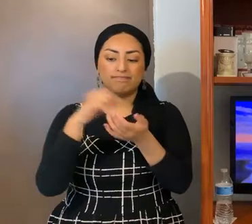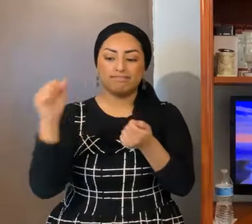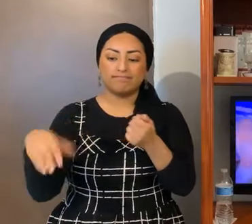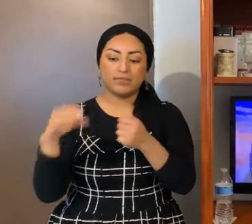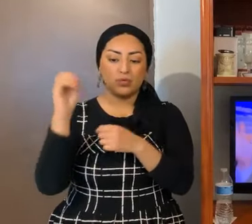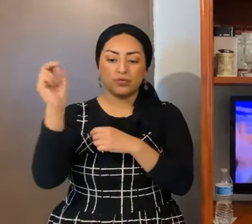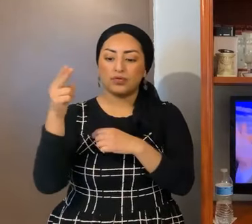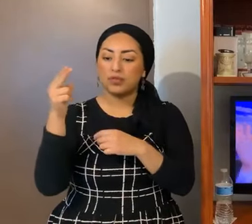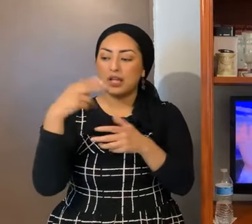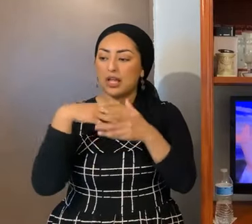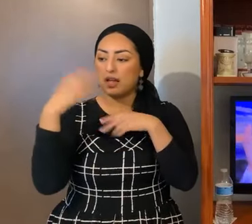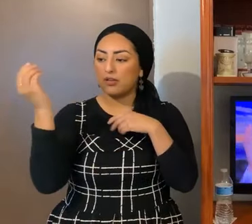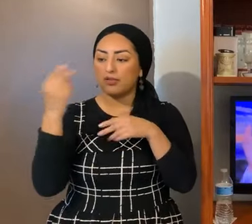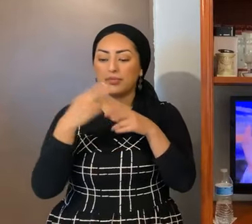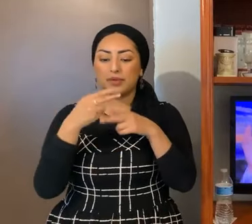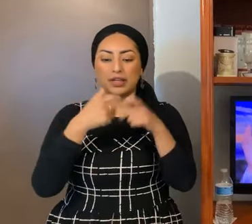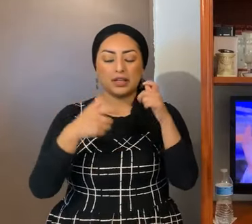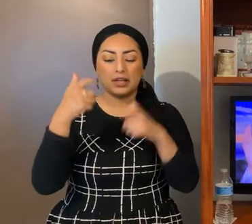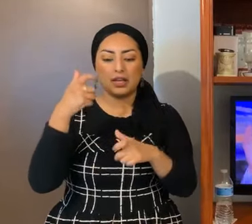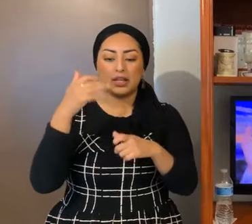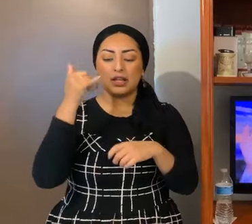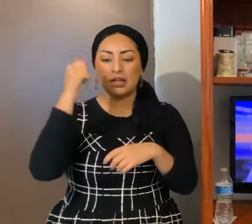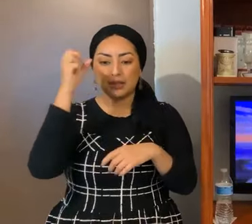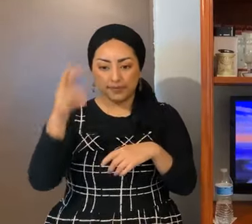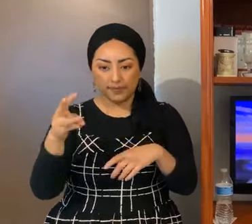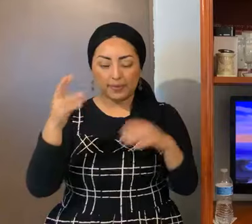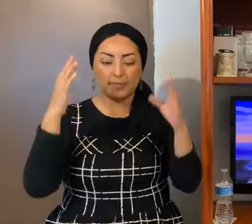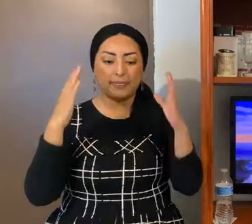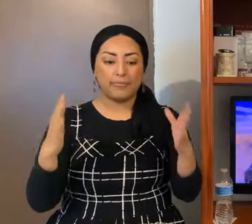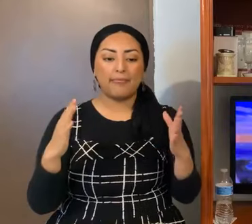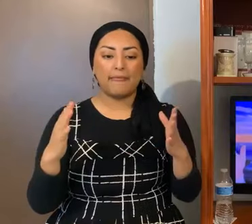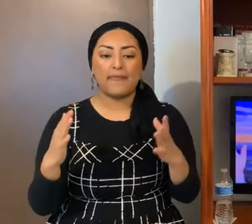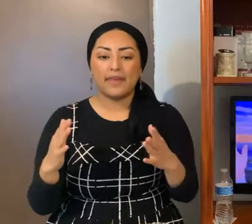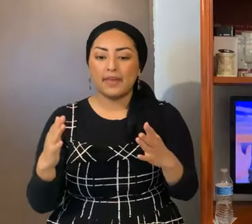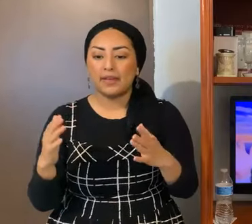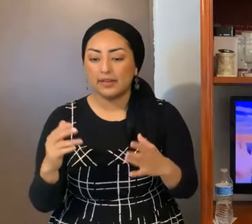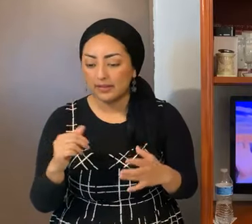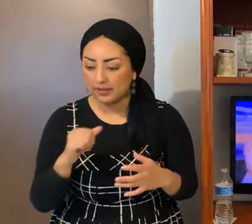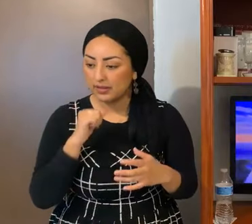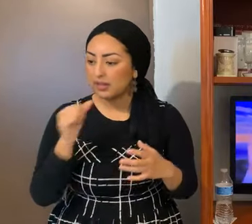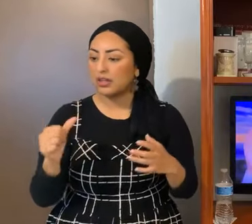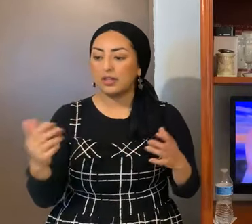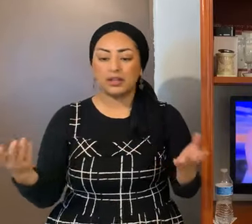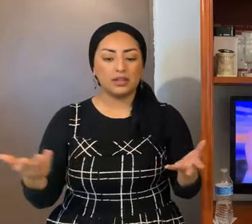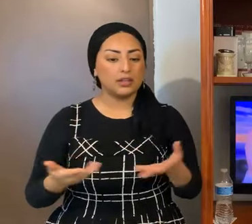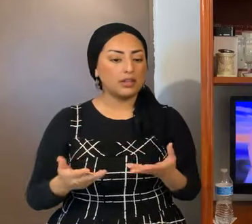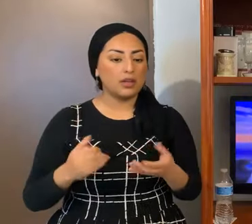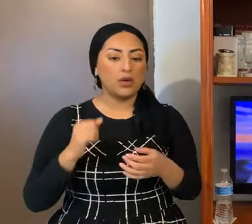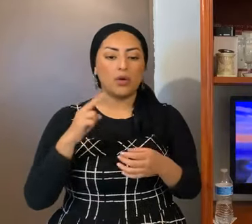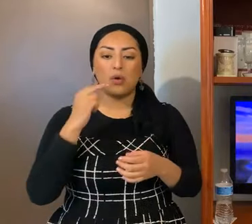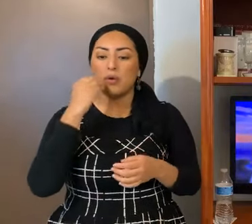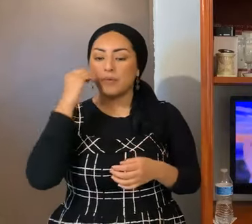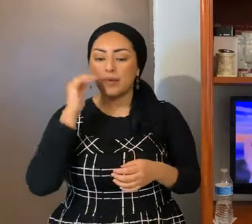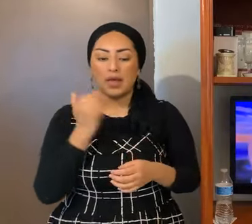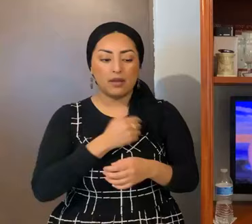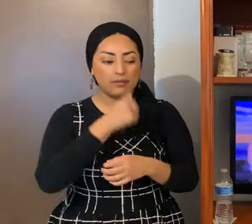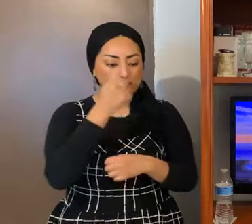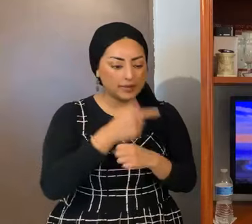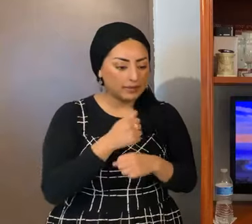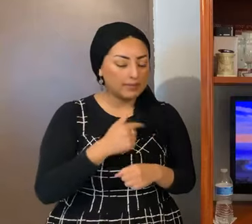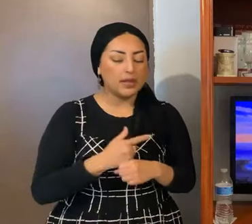echados fuera, y demonios fuera en el nombre bendito de Yahshua Mashiach. No tienen parte en este lugar ni en los hogares de nuestros